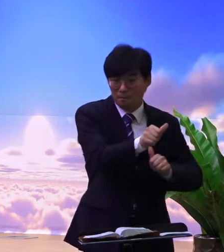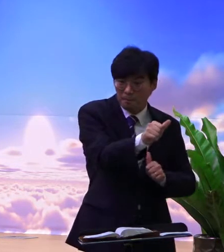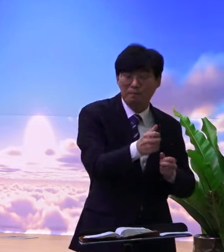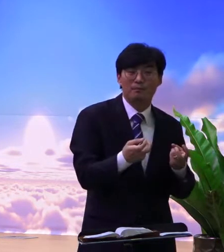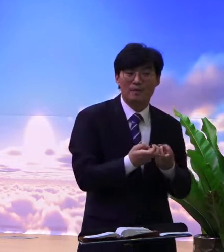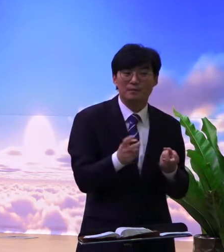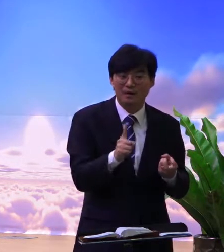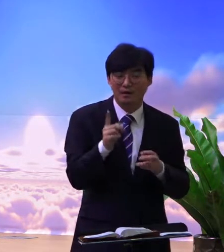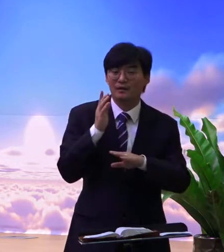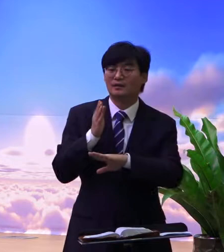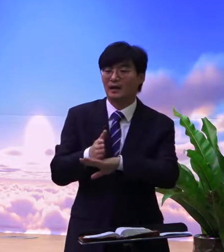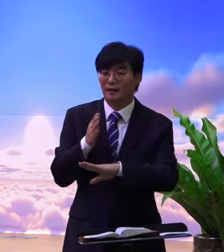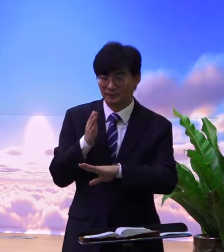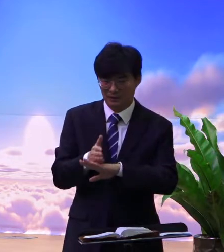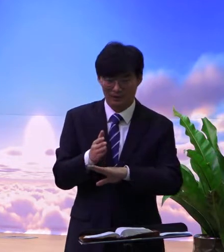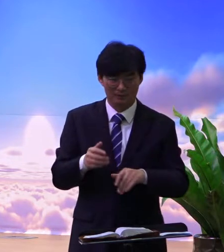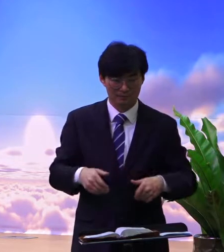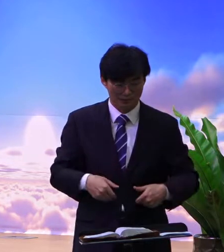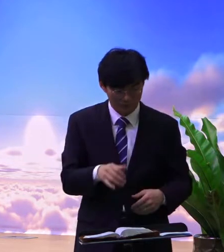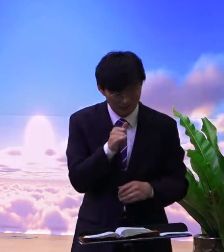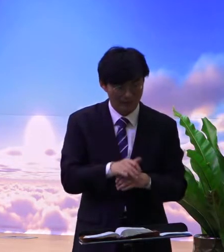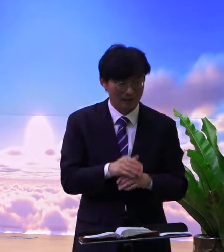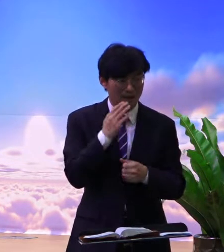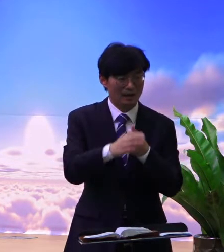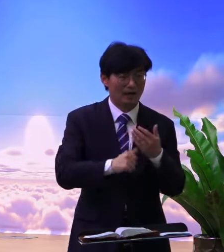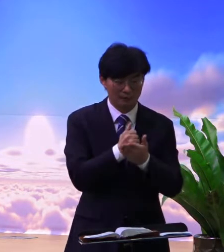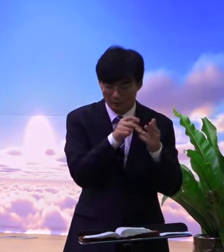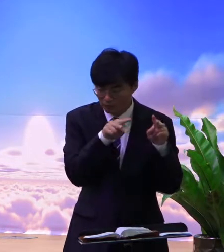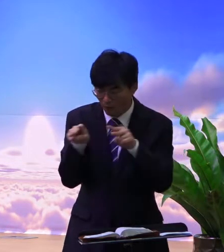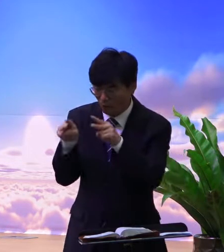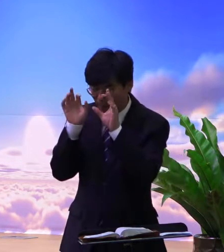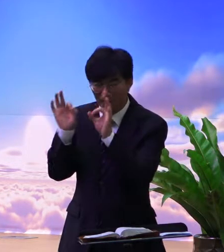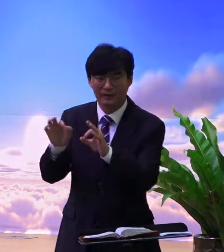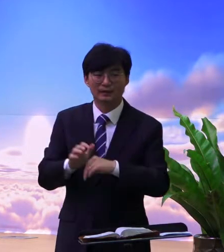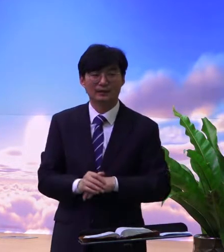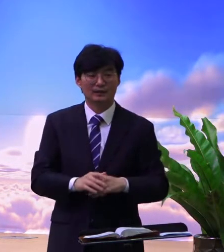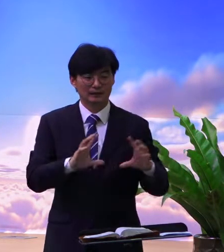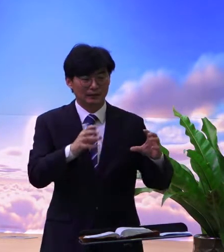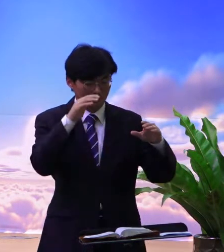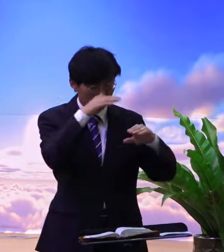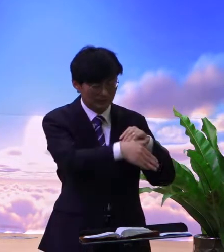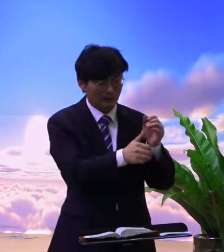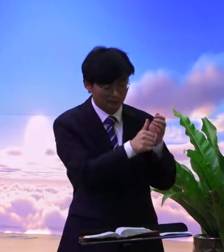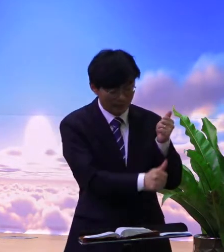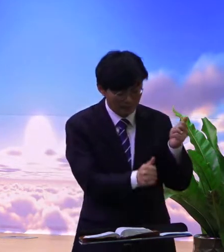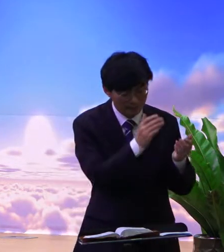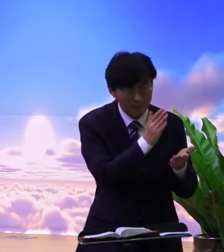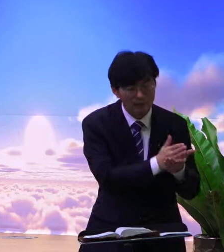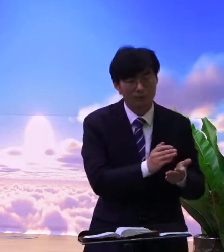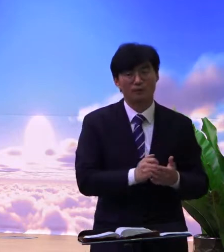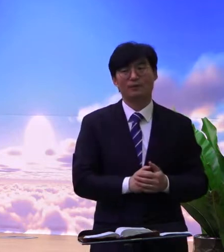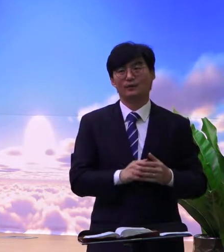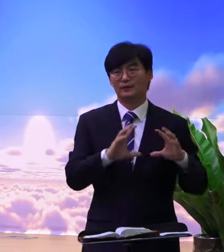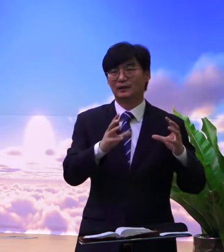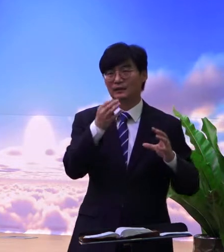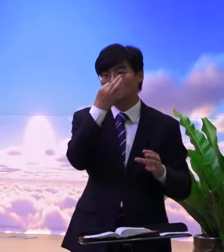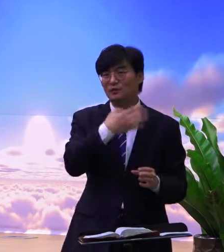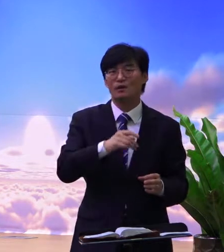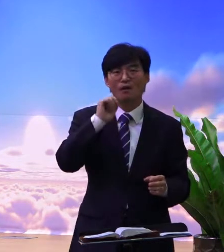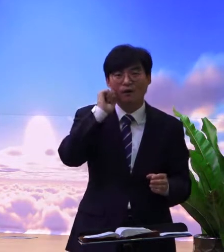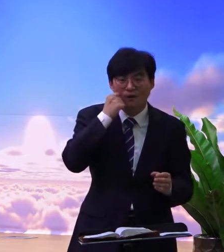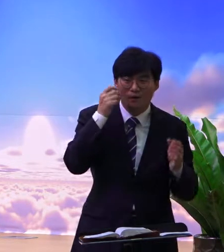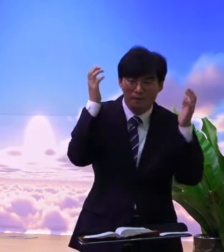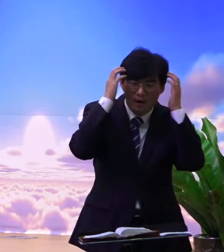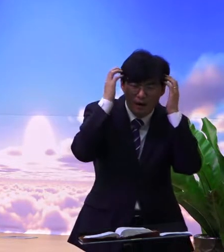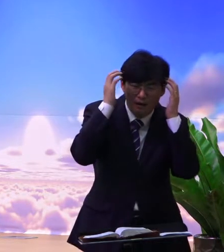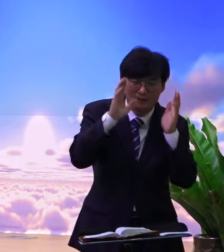감사로 그것을 이길 수가 있습니다. 이 어렵고 힘든 세상, 정말로 풀파치는 이 세상 속에서 우리가